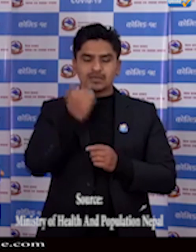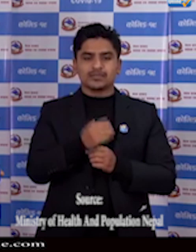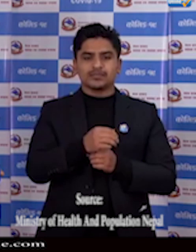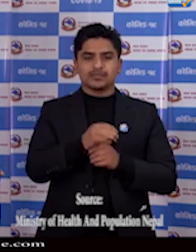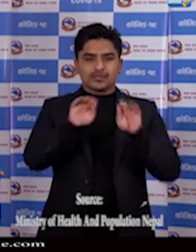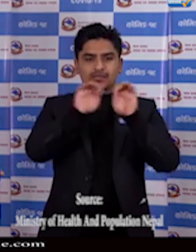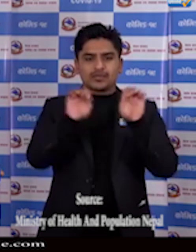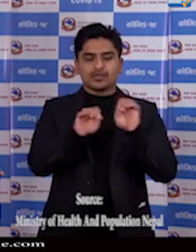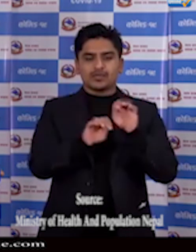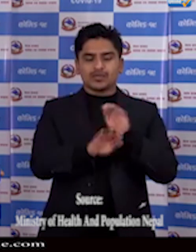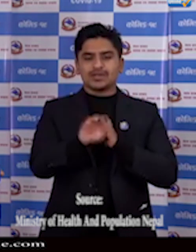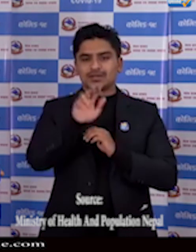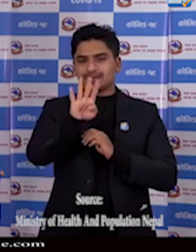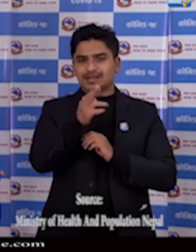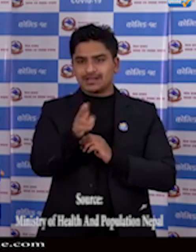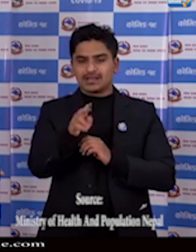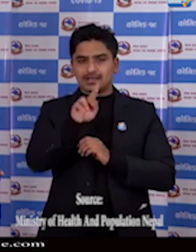गरी सुनसरी बोक्राका हुनुहुन्छ 4 जना